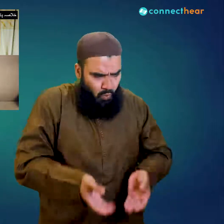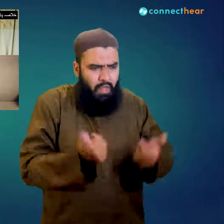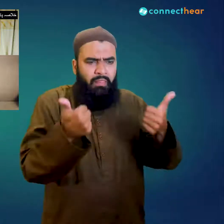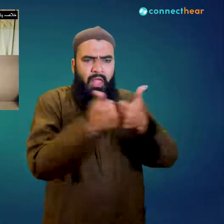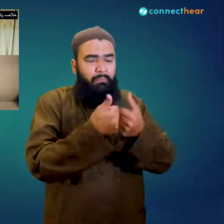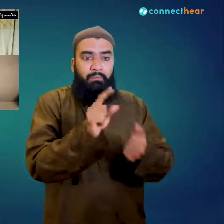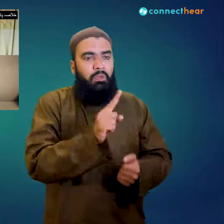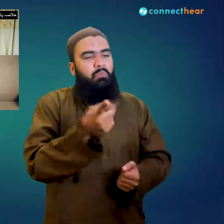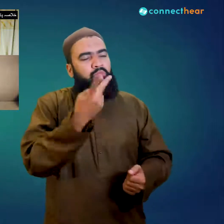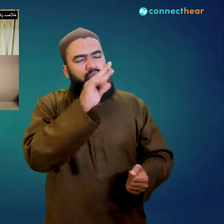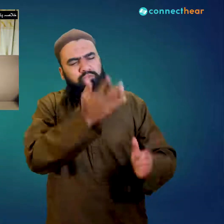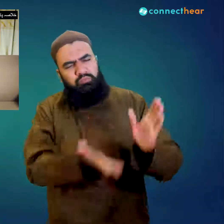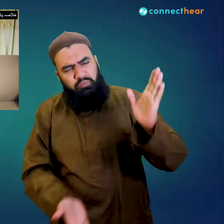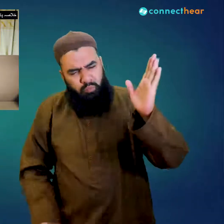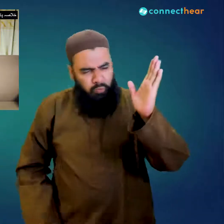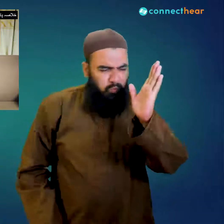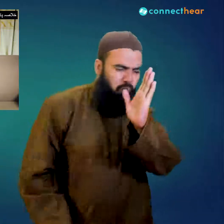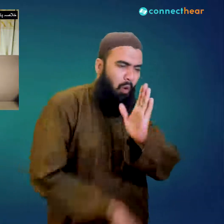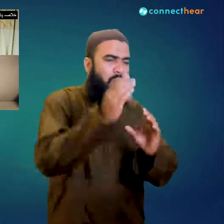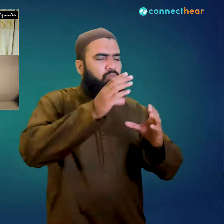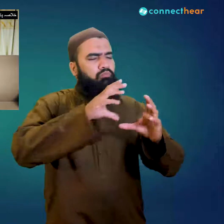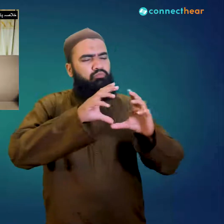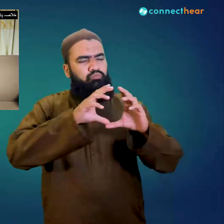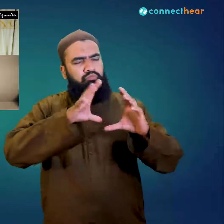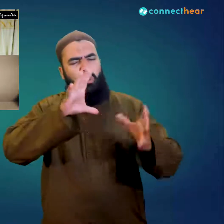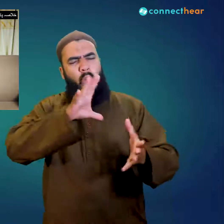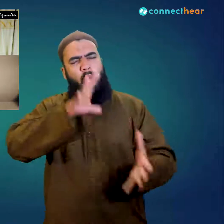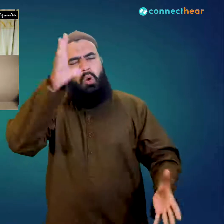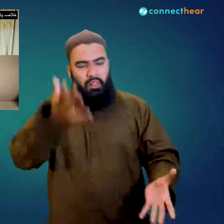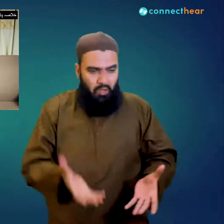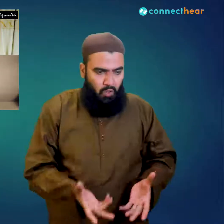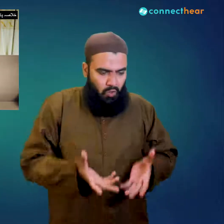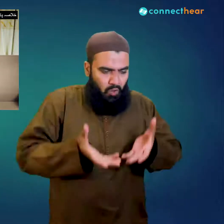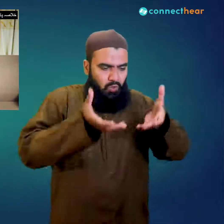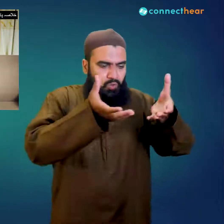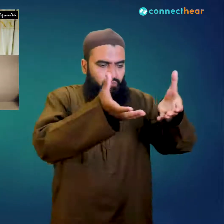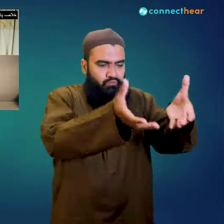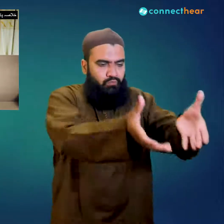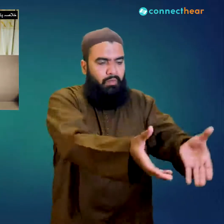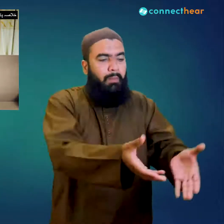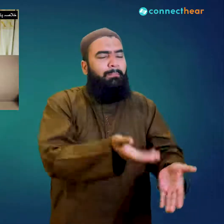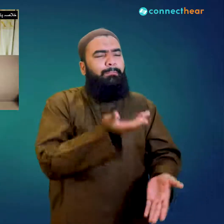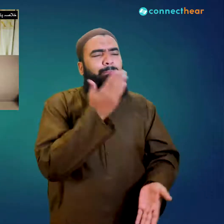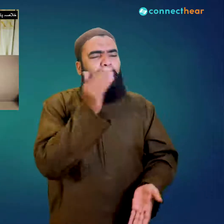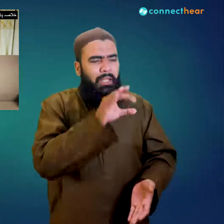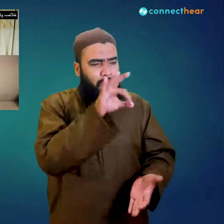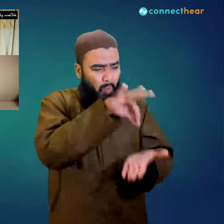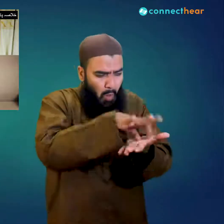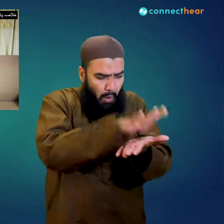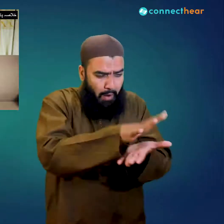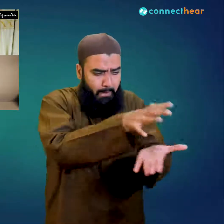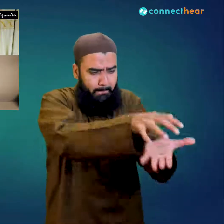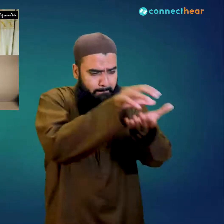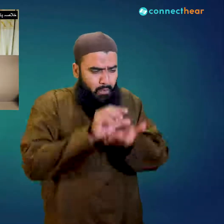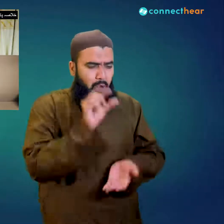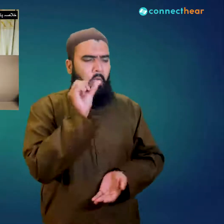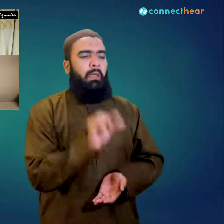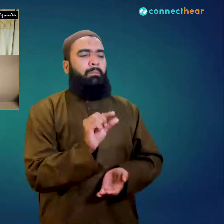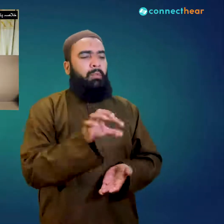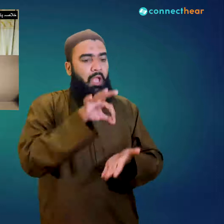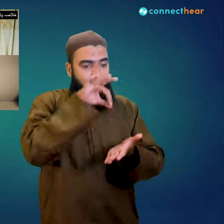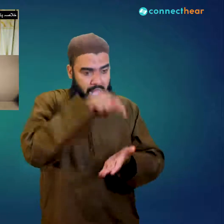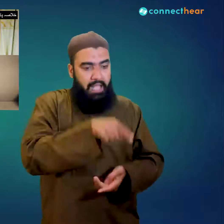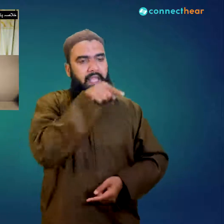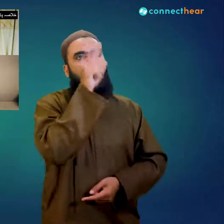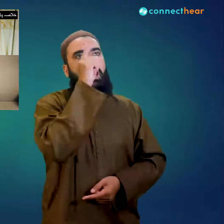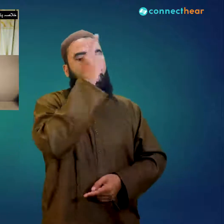گا، کیونکہ اللہ کے خزانوں میں کسی قسم کی کوئی کمی نہیں ہے۔ دنیاوی طور پر عام انسانوں کو قرض دیتے ہوئے اس پر زیادہ لینے سے